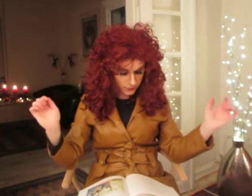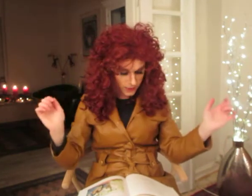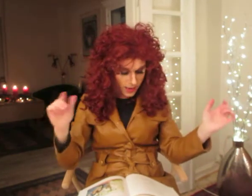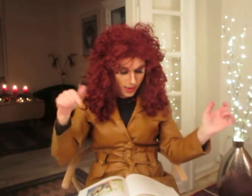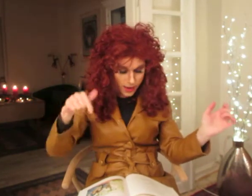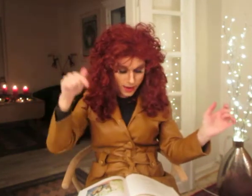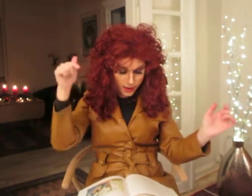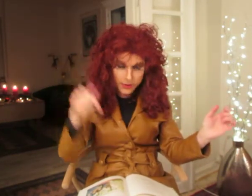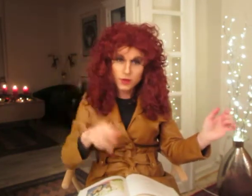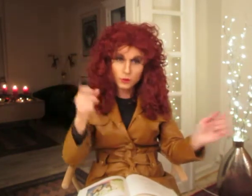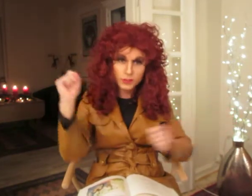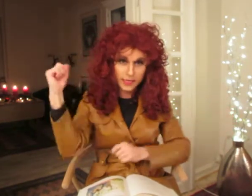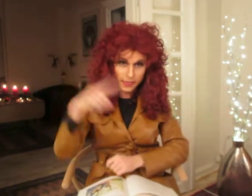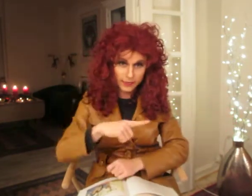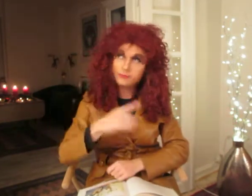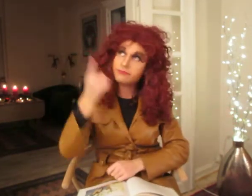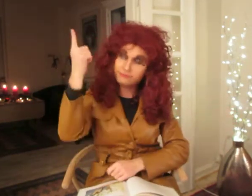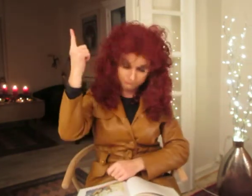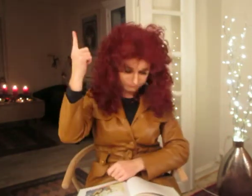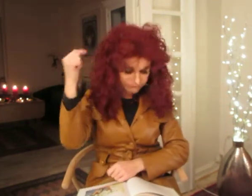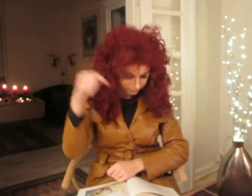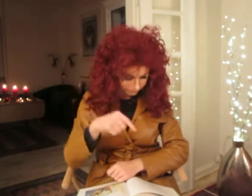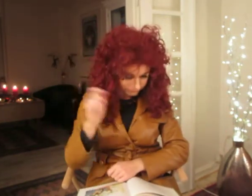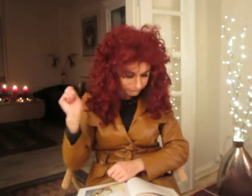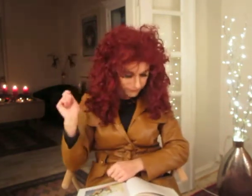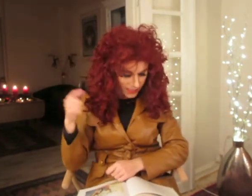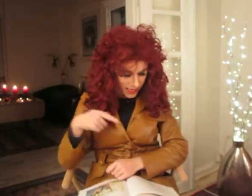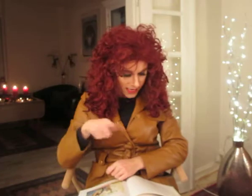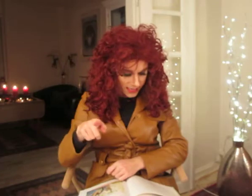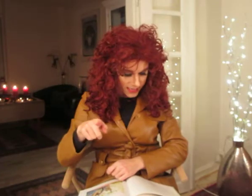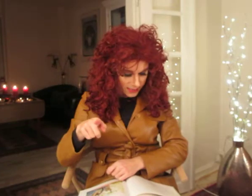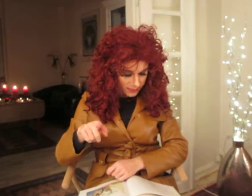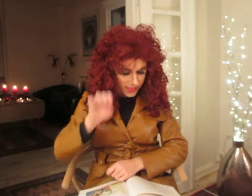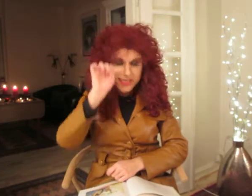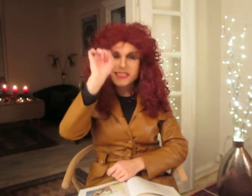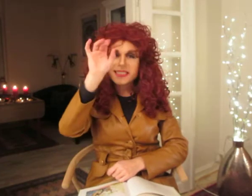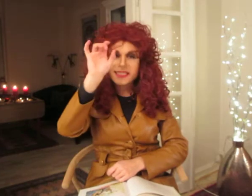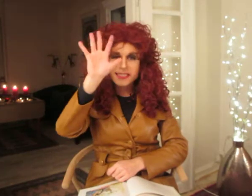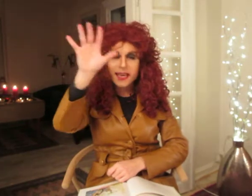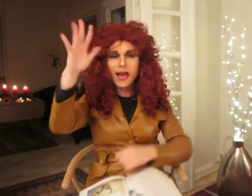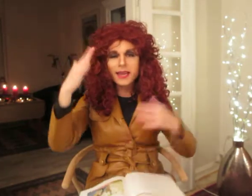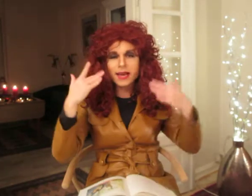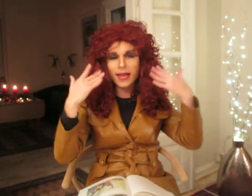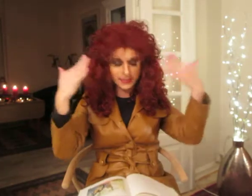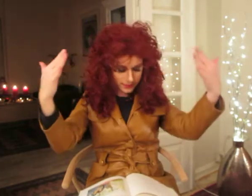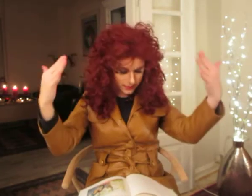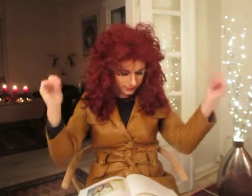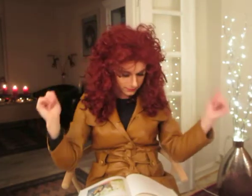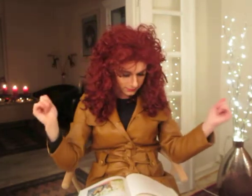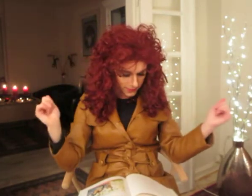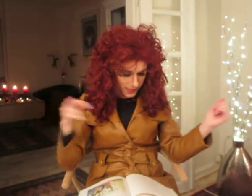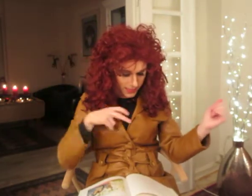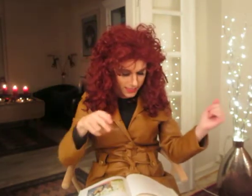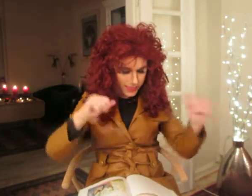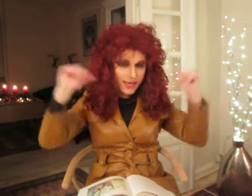Den nede nu sendte! I tjerneglanten! Gik